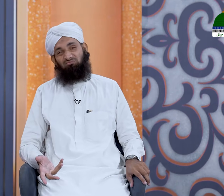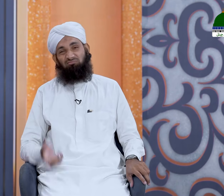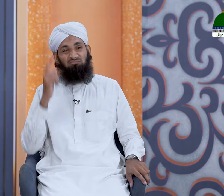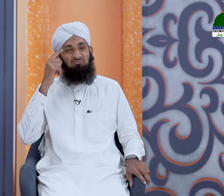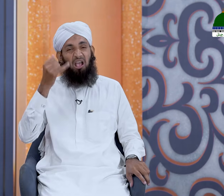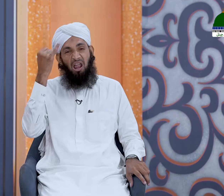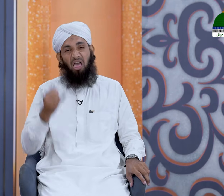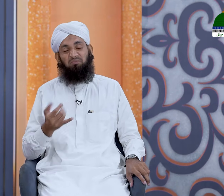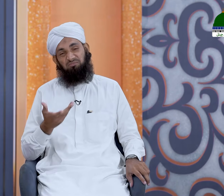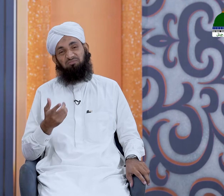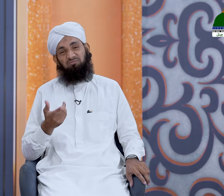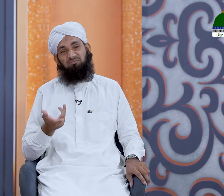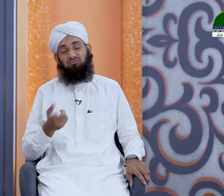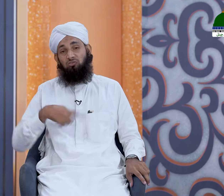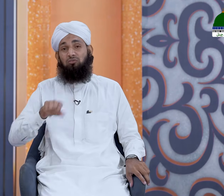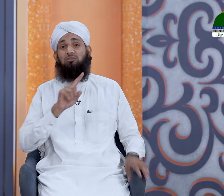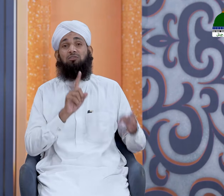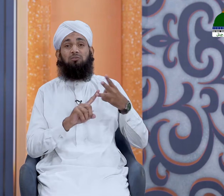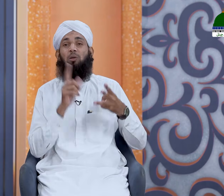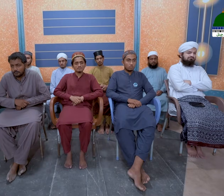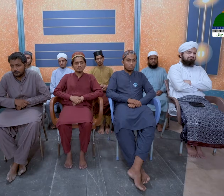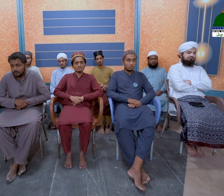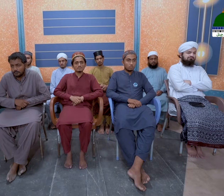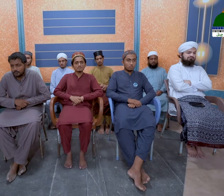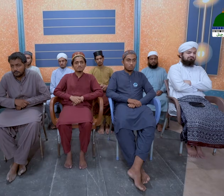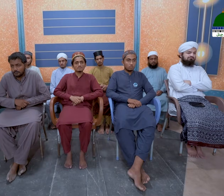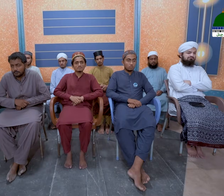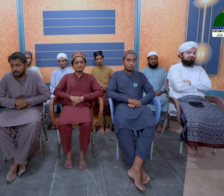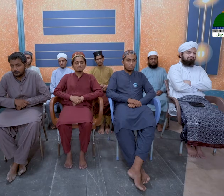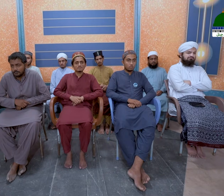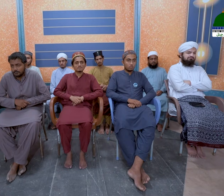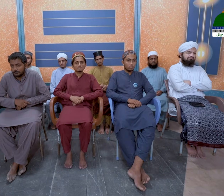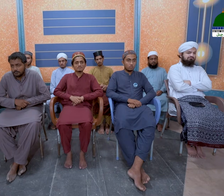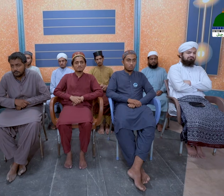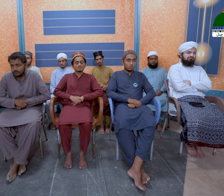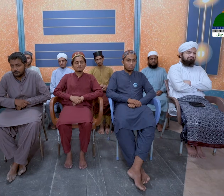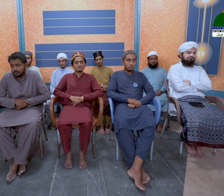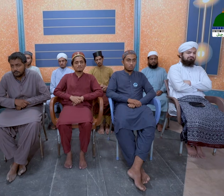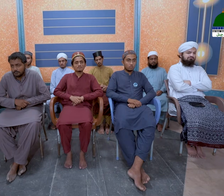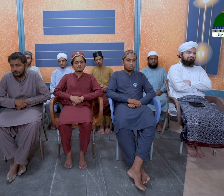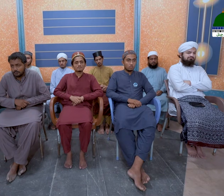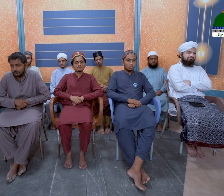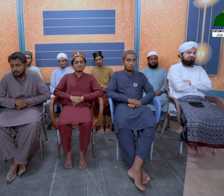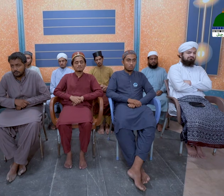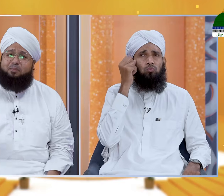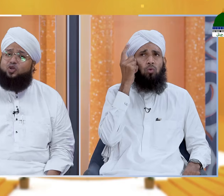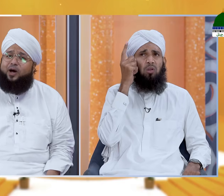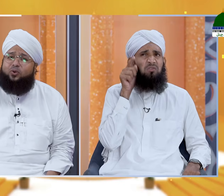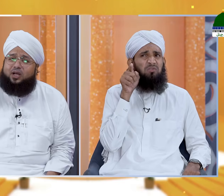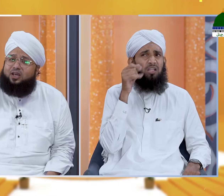جاتا ہے. اسی طرح سے اگر کوئی گورنمنٹ ملازم ہے، اس کے گھر میں کوئی خوشحالی آ گئی ہے، کوئی اس نے چیز لے لی ہے، تو فوراً بدگمان ہو کر کیا